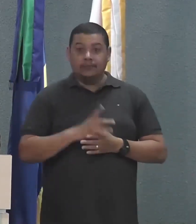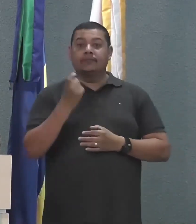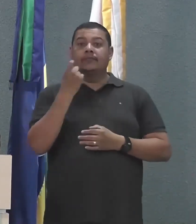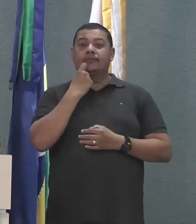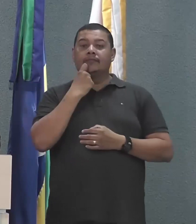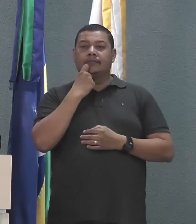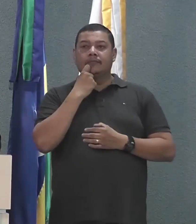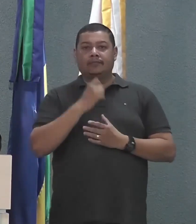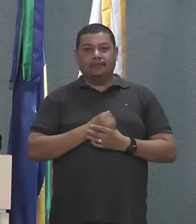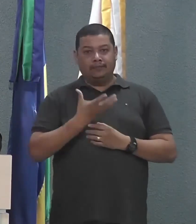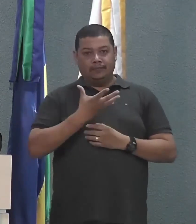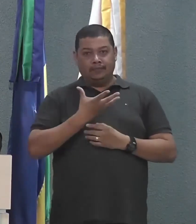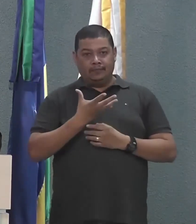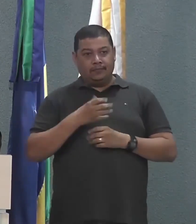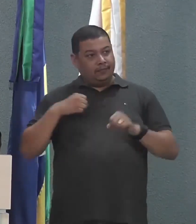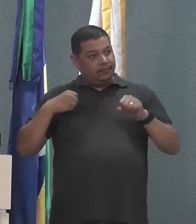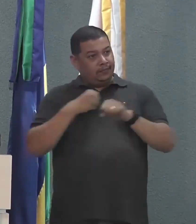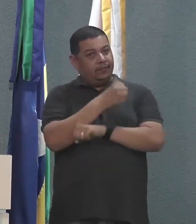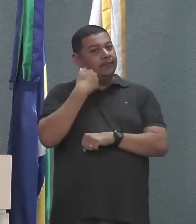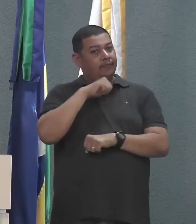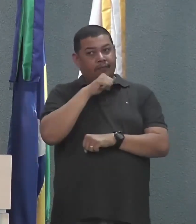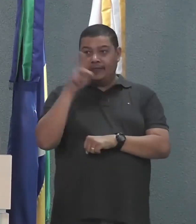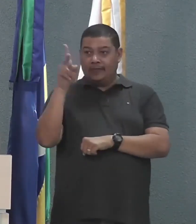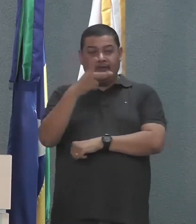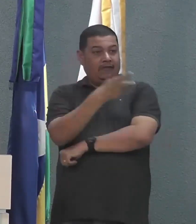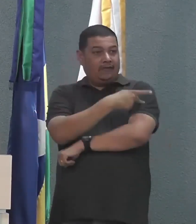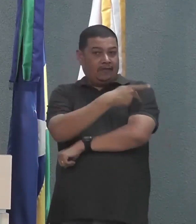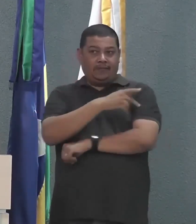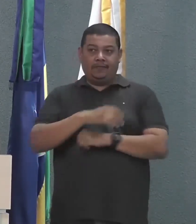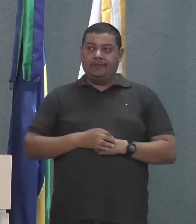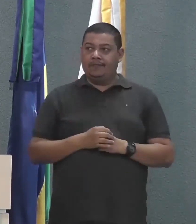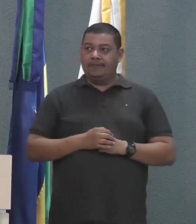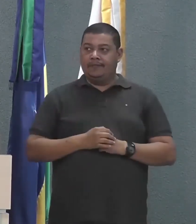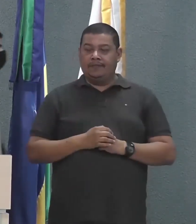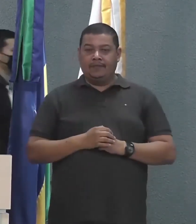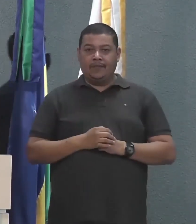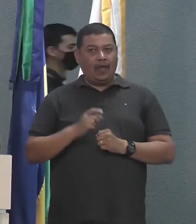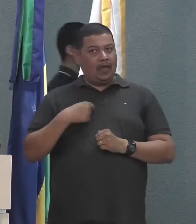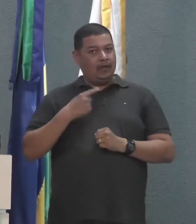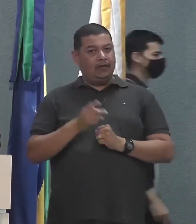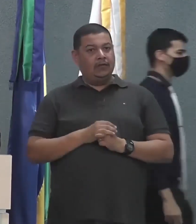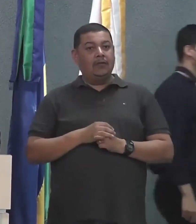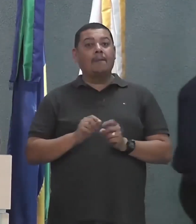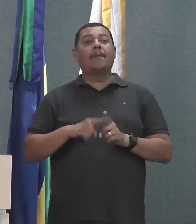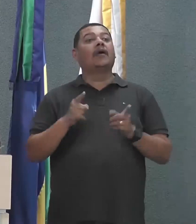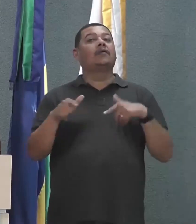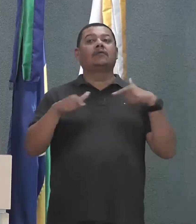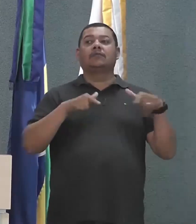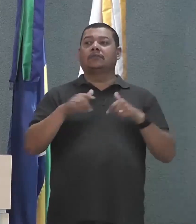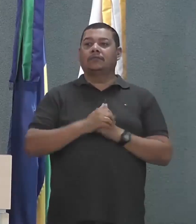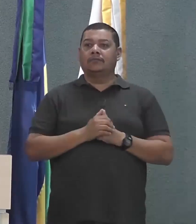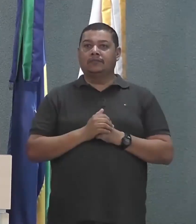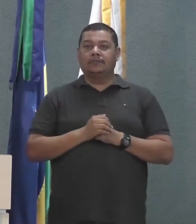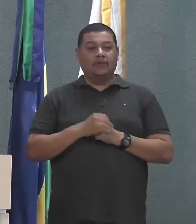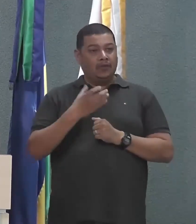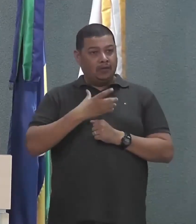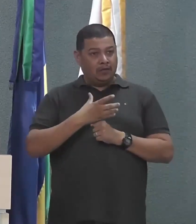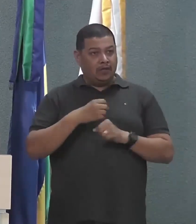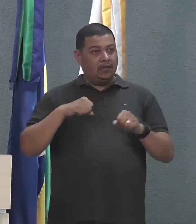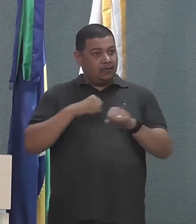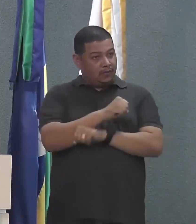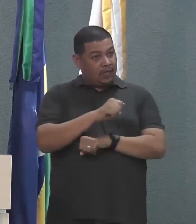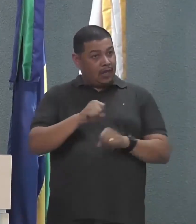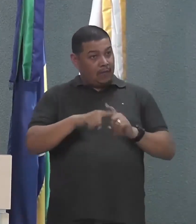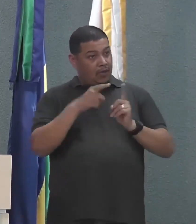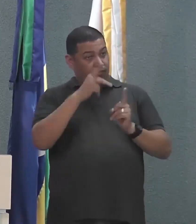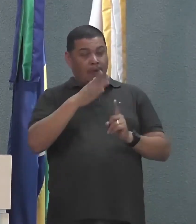Na sexta-feira, ela queria buscar a mãe dela em Vilhena, e eu disse, minha filha, mas e o trabalho? Pai, eu queria buscar a mãe, mas o senhor é meu